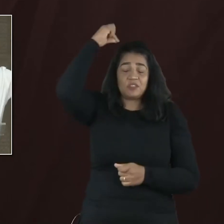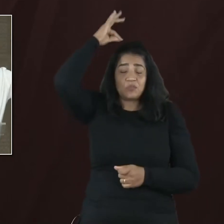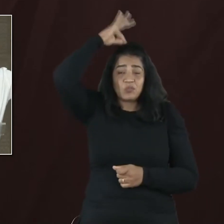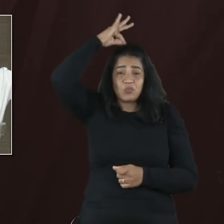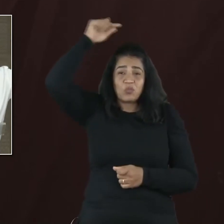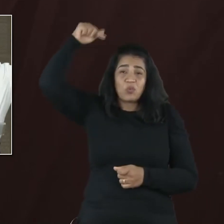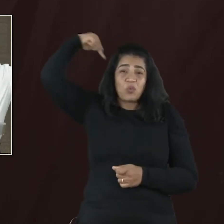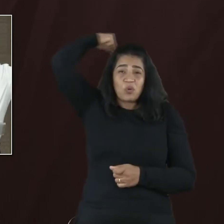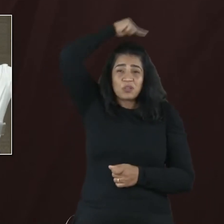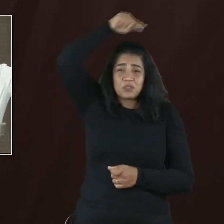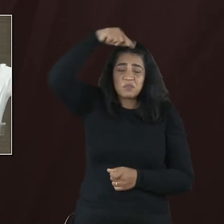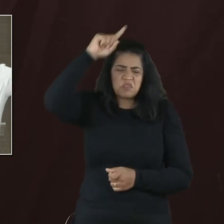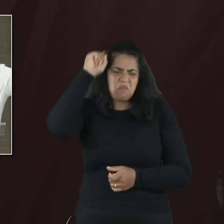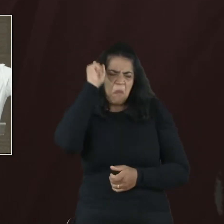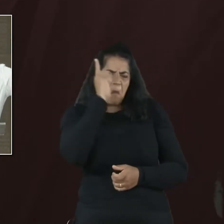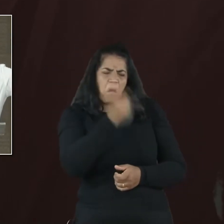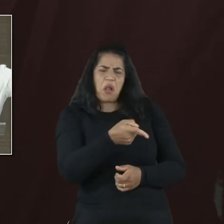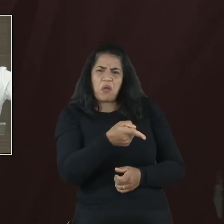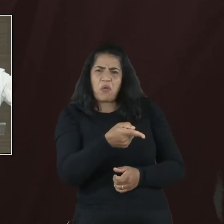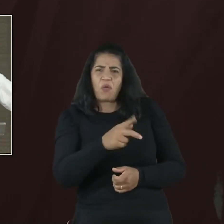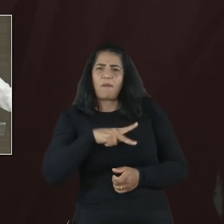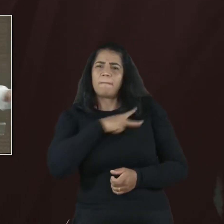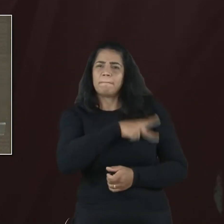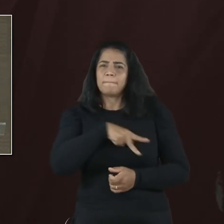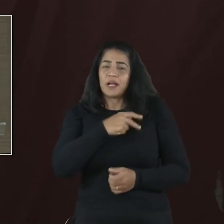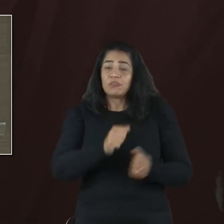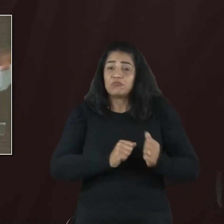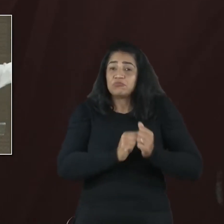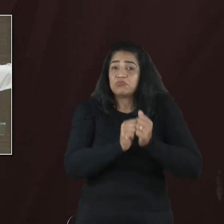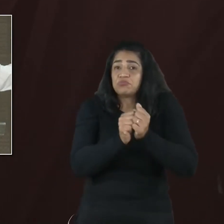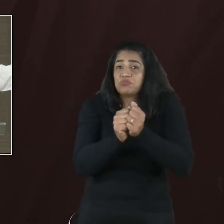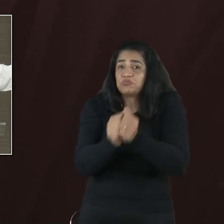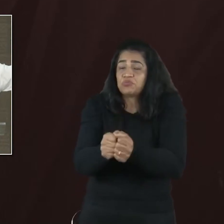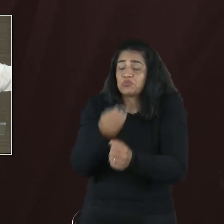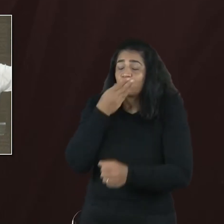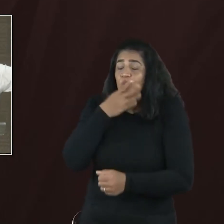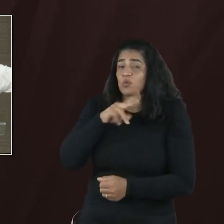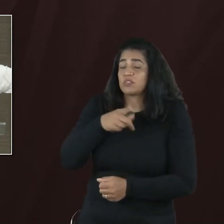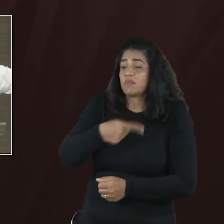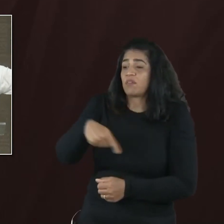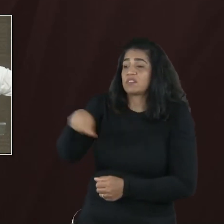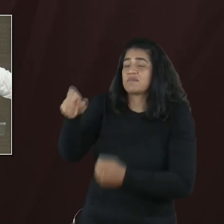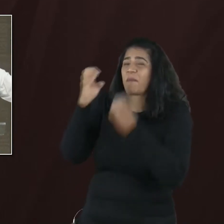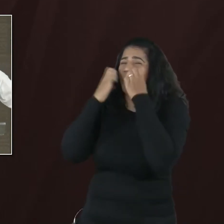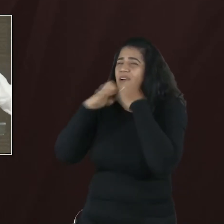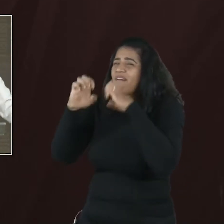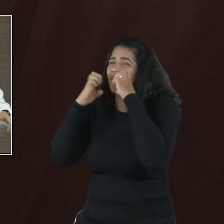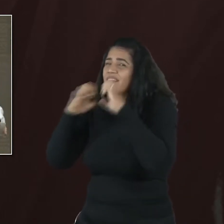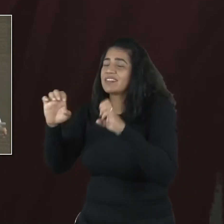a Europa. E o Evangelho se espalhou na Europa, irmãos.